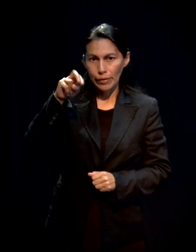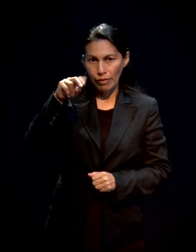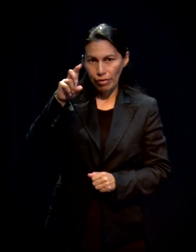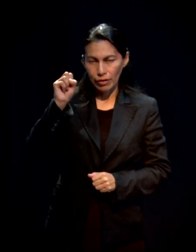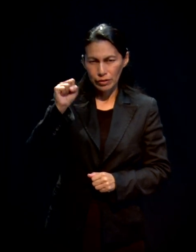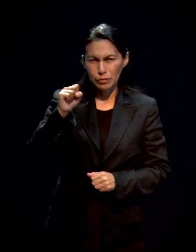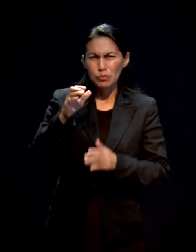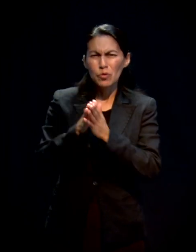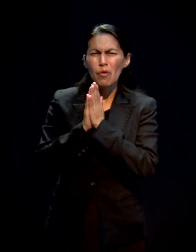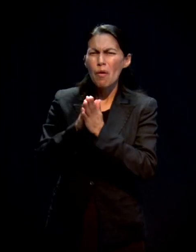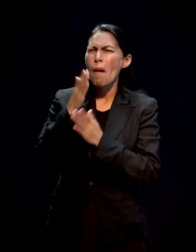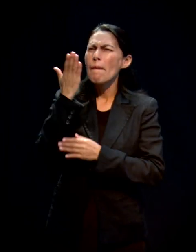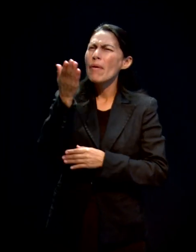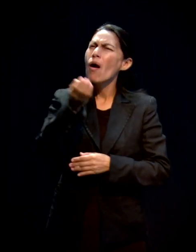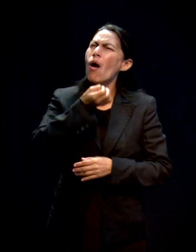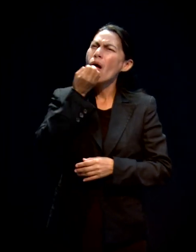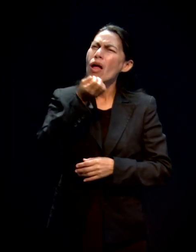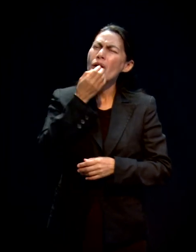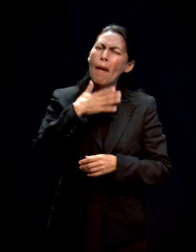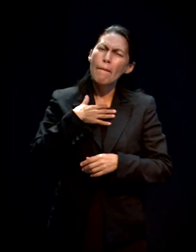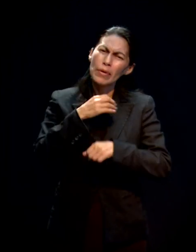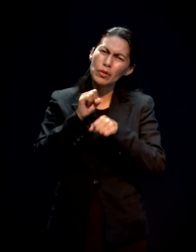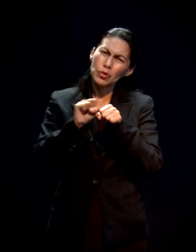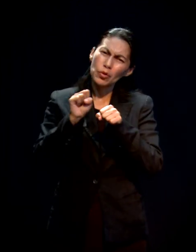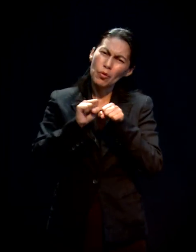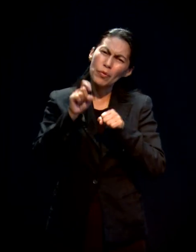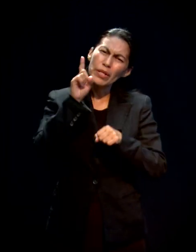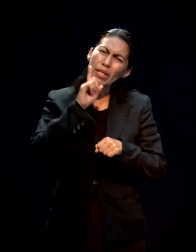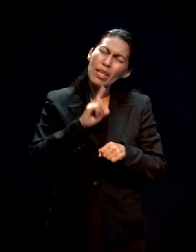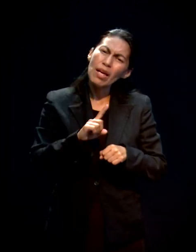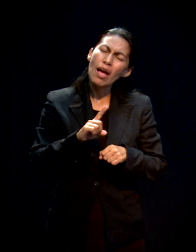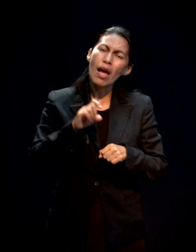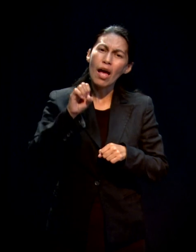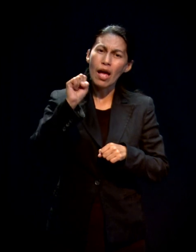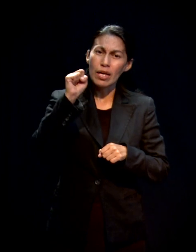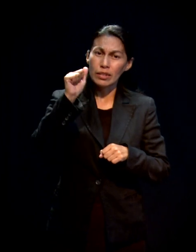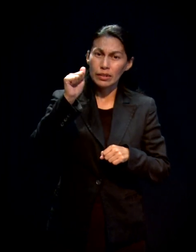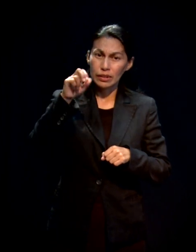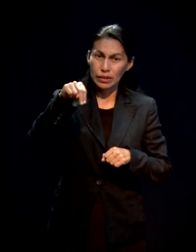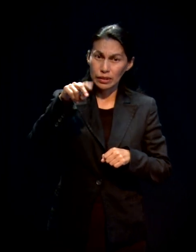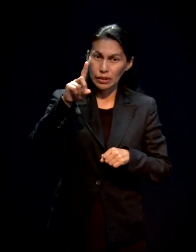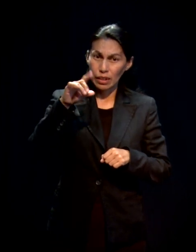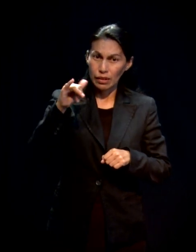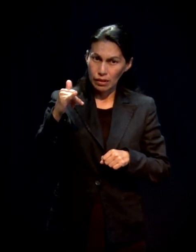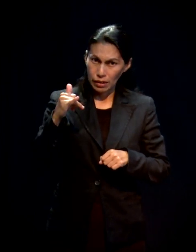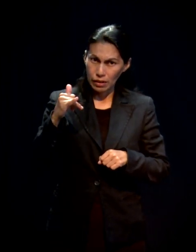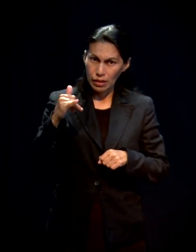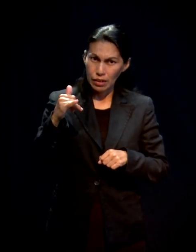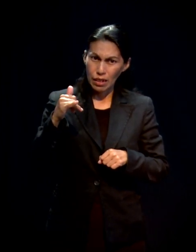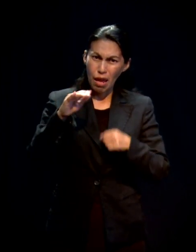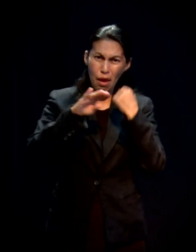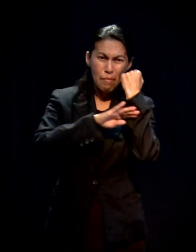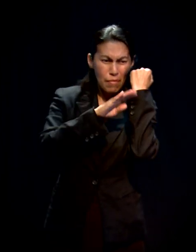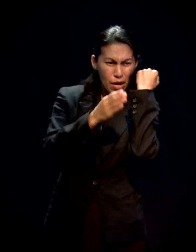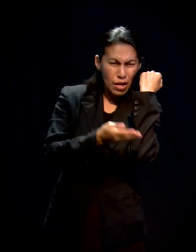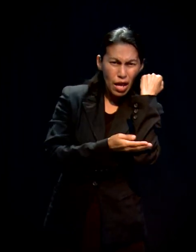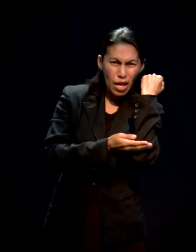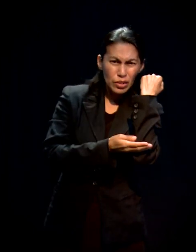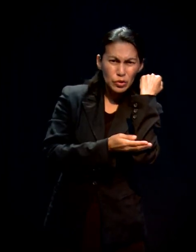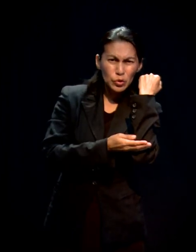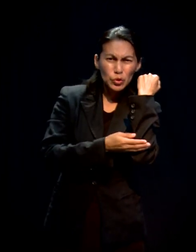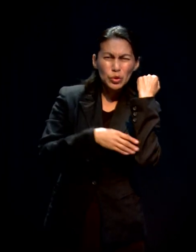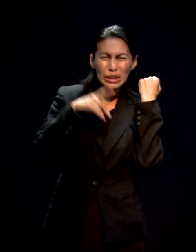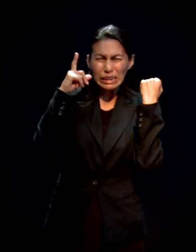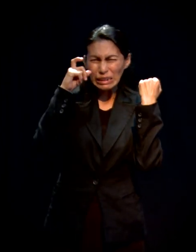el viernes 19 le harán se se cesárea es un embarazo de alto riesgo ya que tiene 8 meses